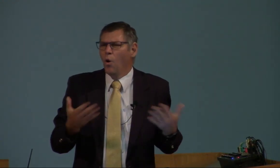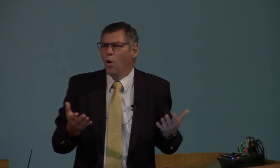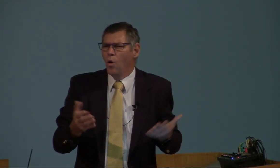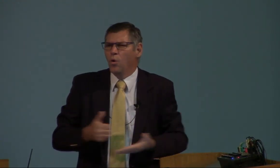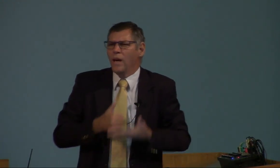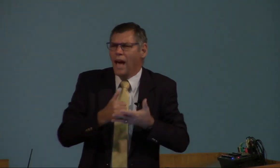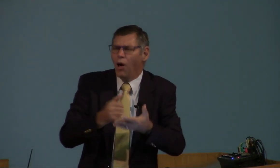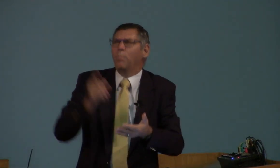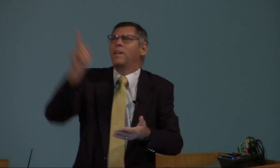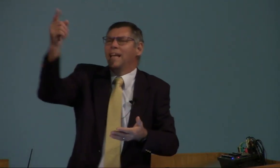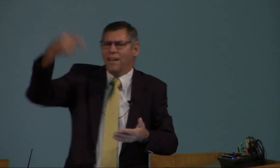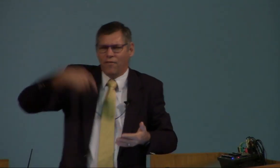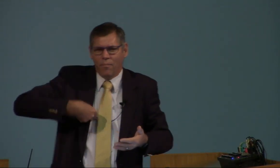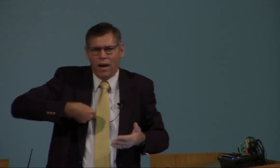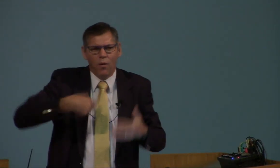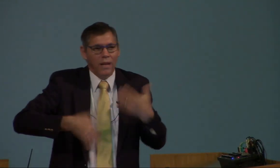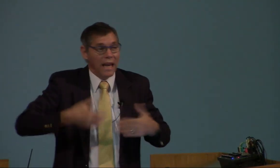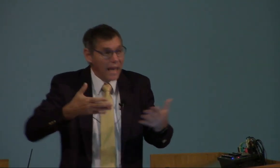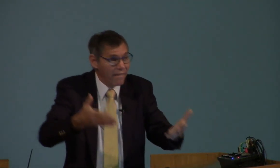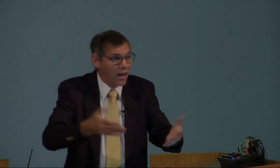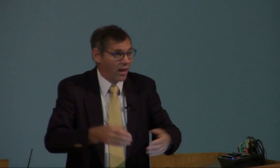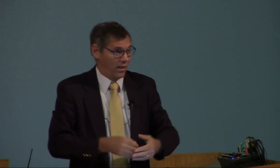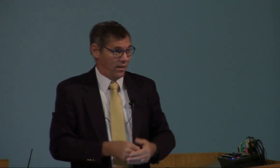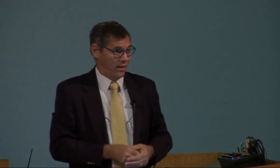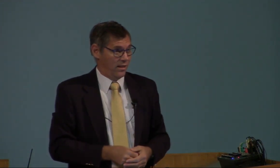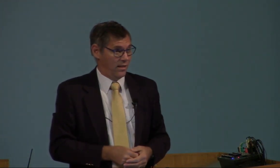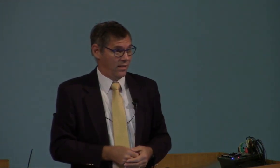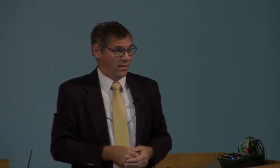Hoe help die Here vir my om te lewe?